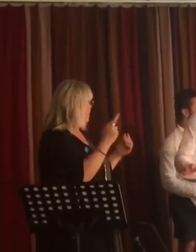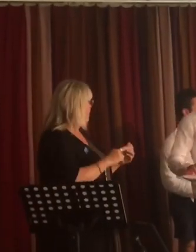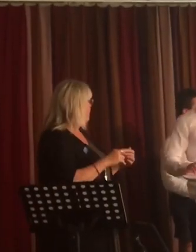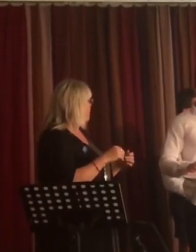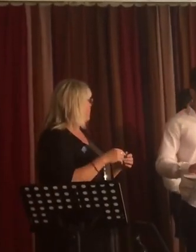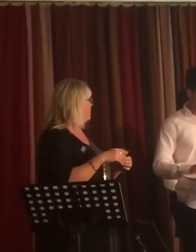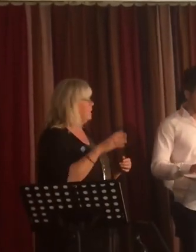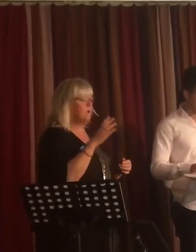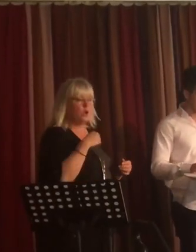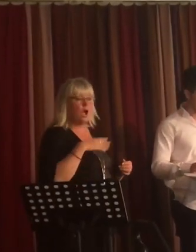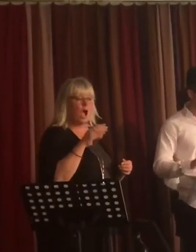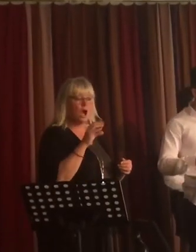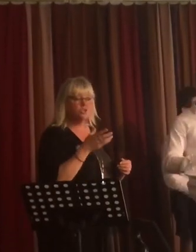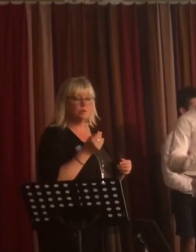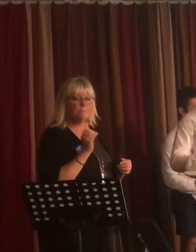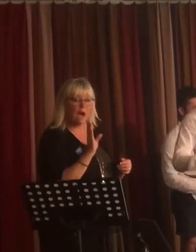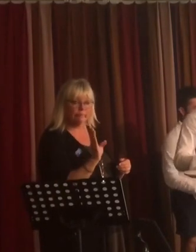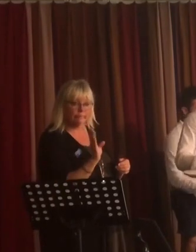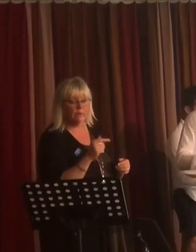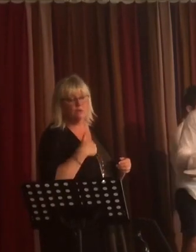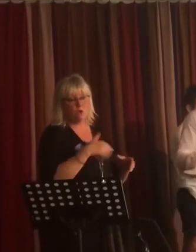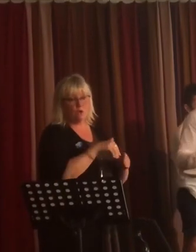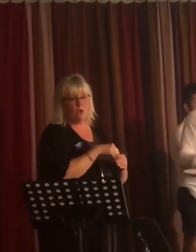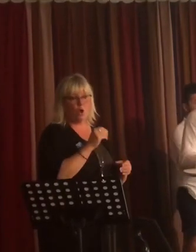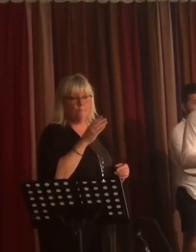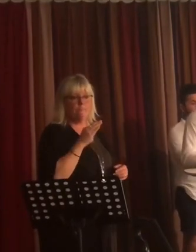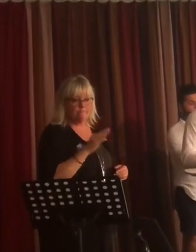Hej, jag är Ahmed och jag har gått i Al-Prep.